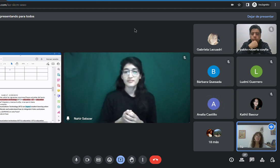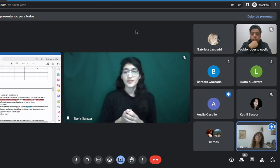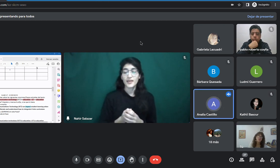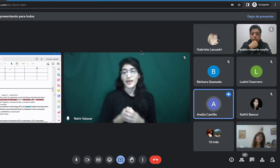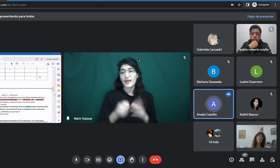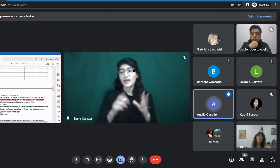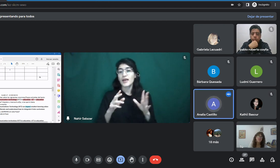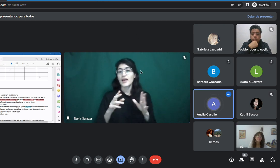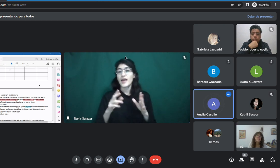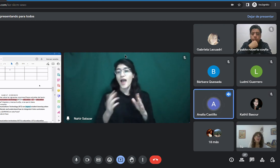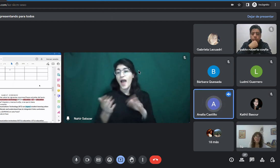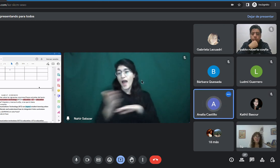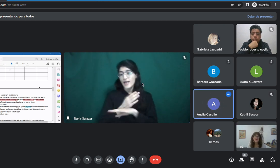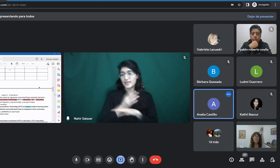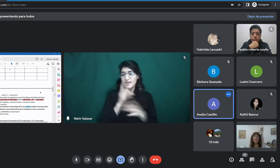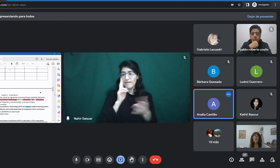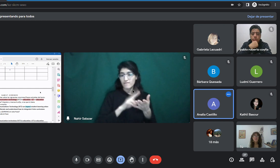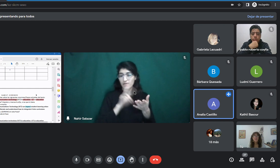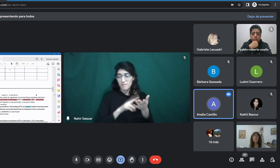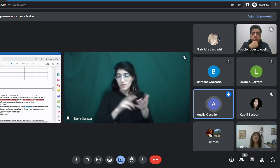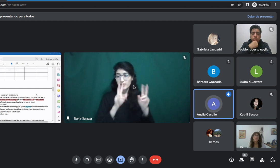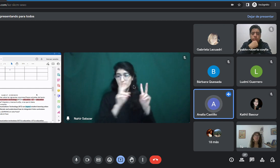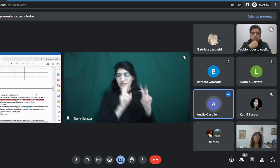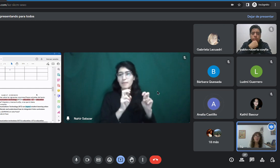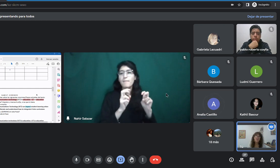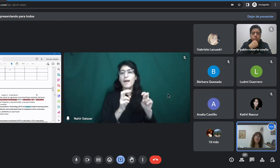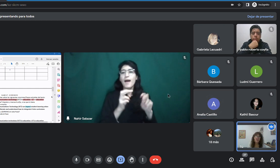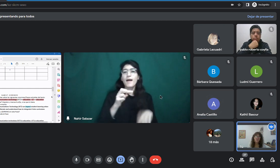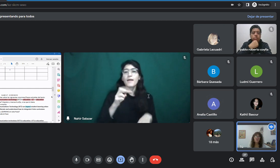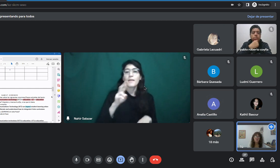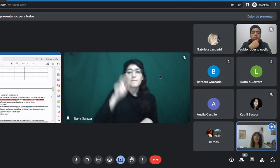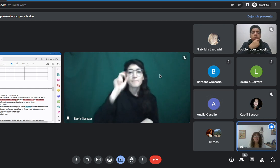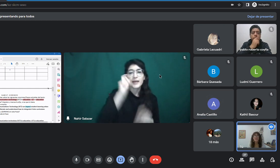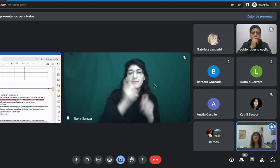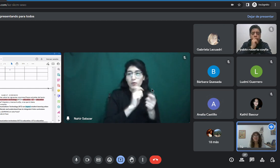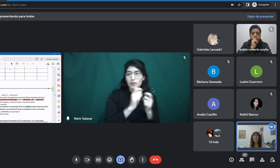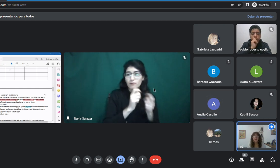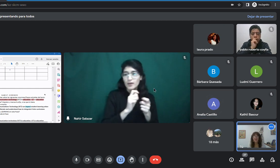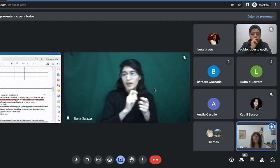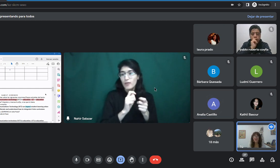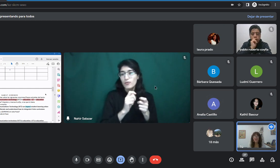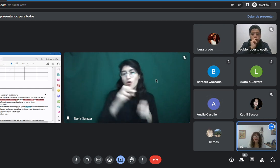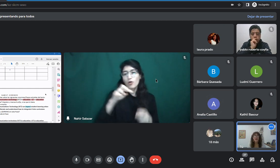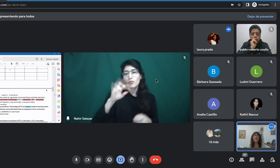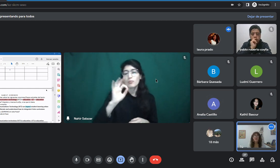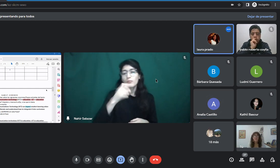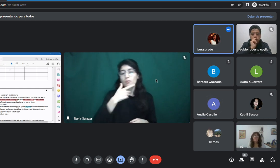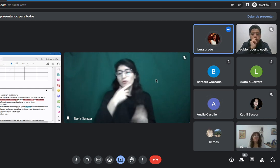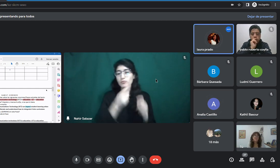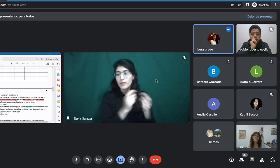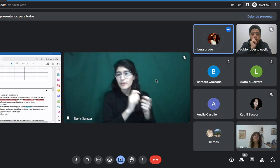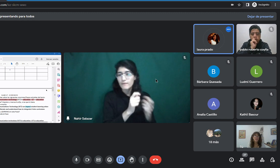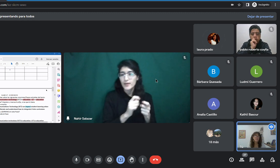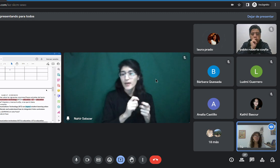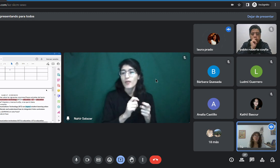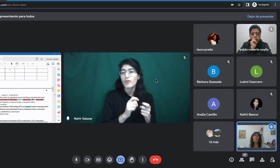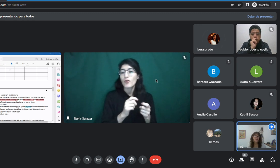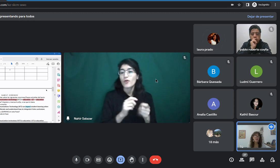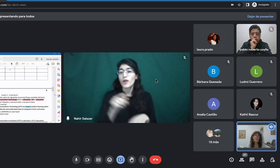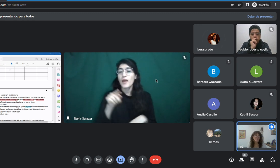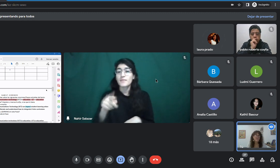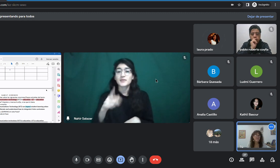un sustantivo. Lo vimos en posmodificador, o sea, ING puede ser sustantivo